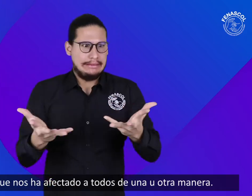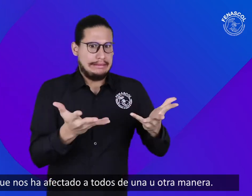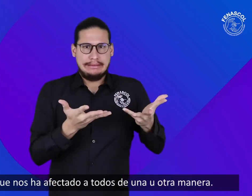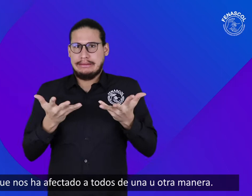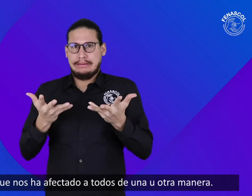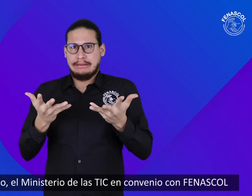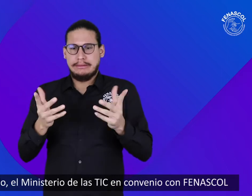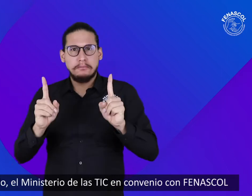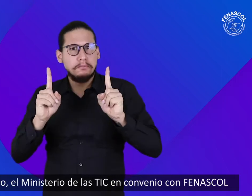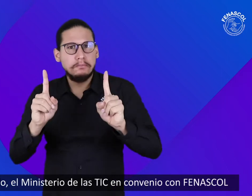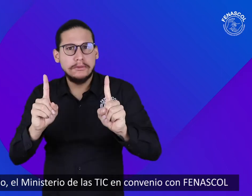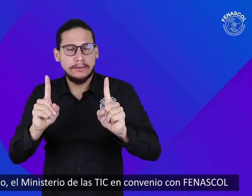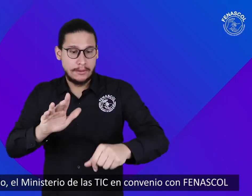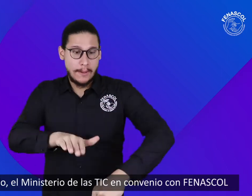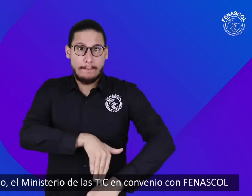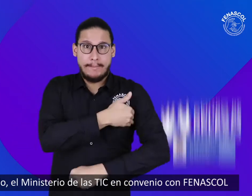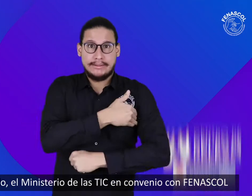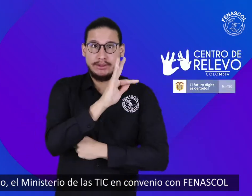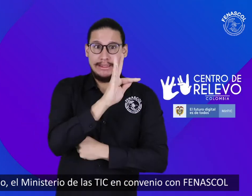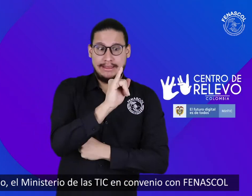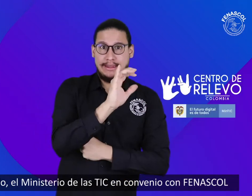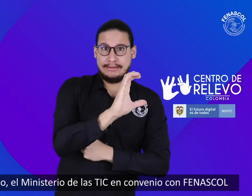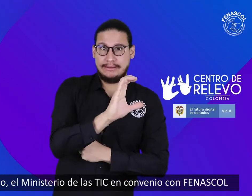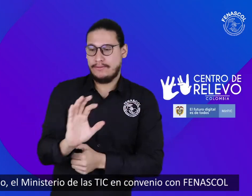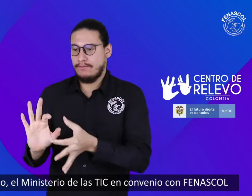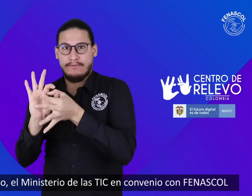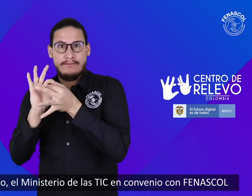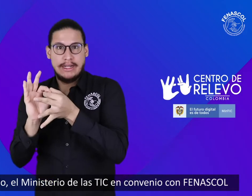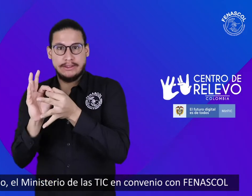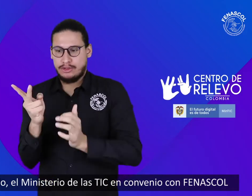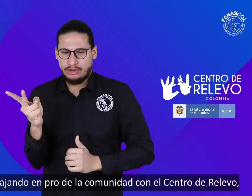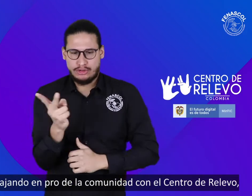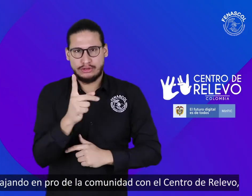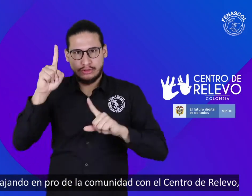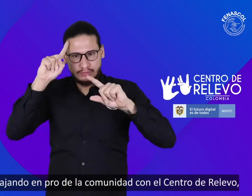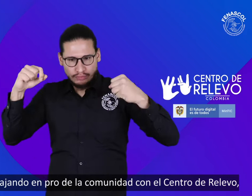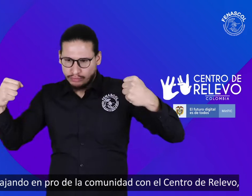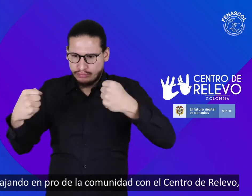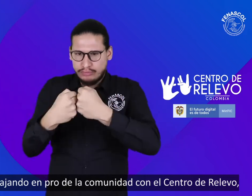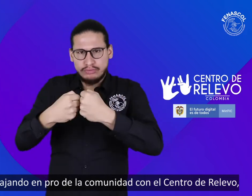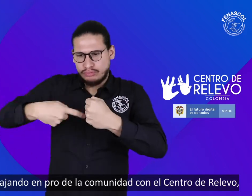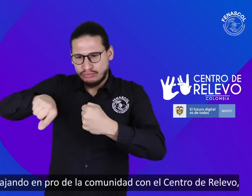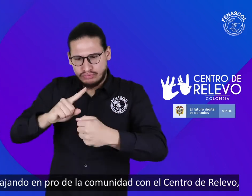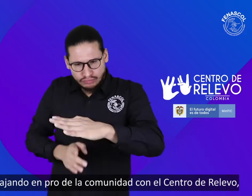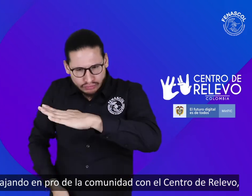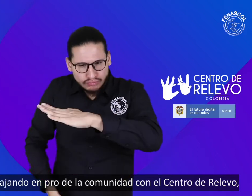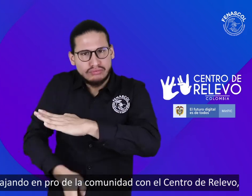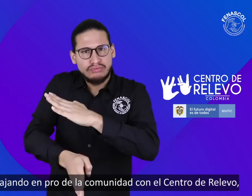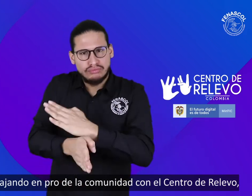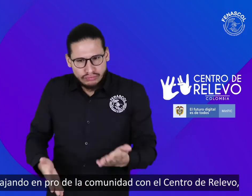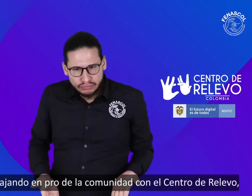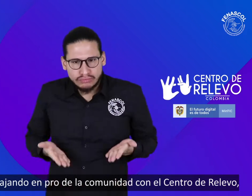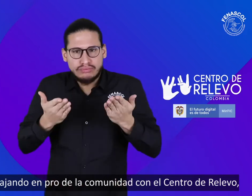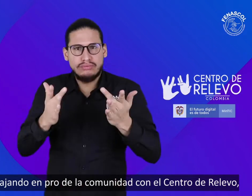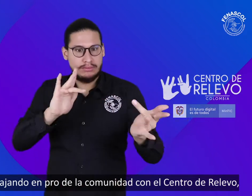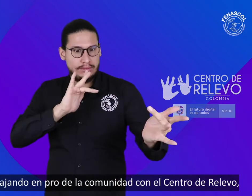manera. A pesar de ello, el Ministerio de las TIC en convenio con Fenascol continúan trabajando en prueba de la comunidad